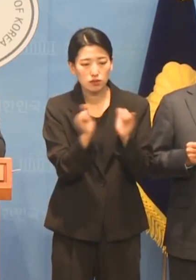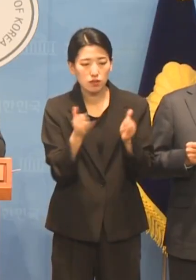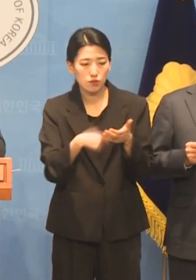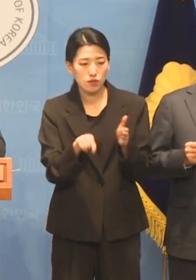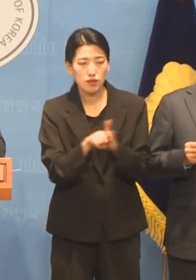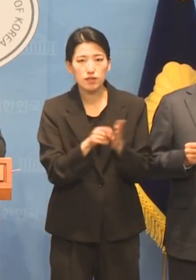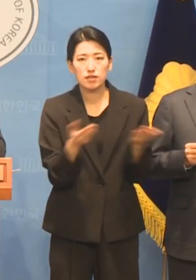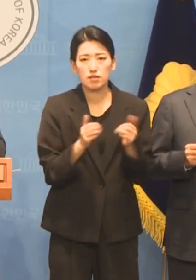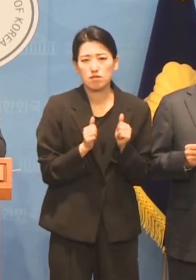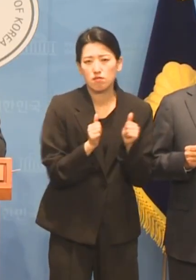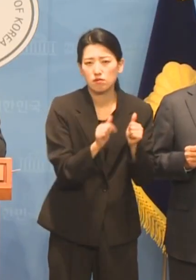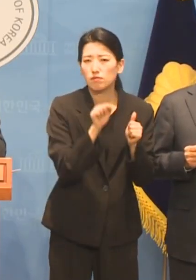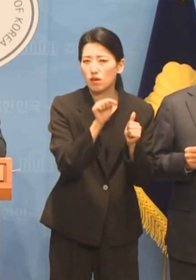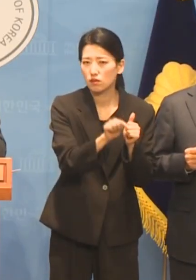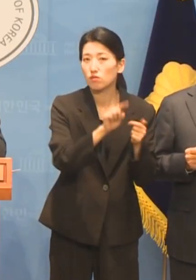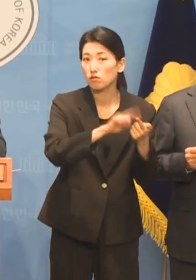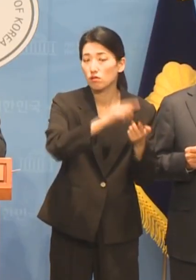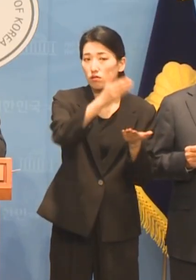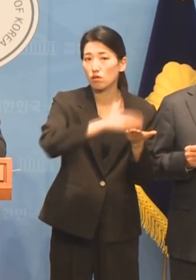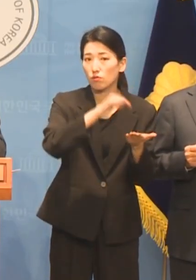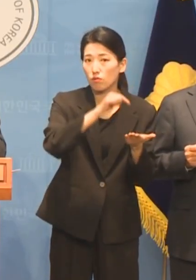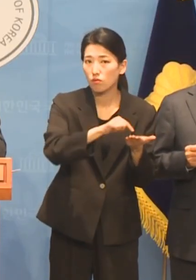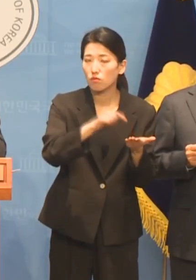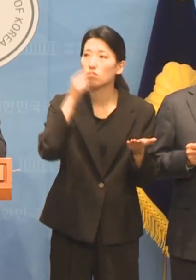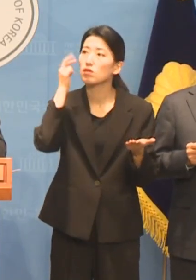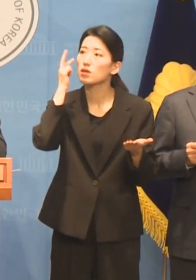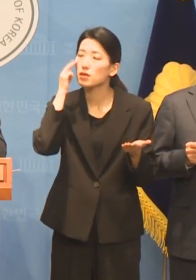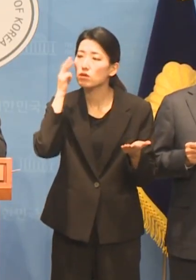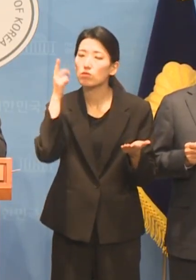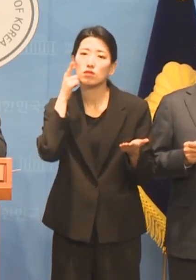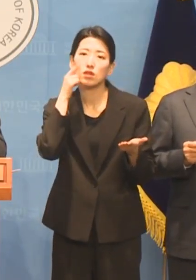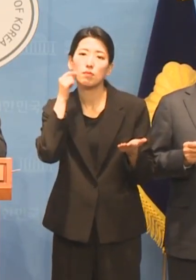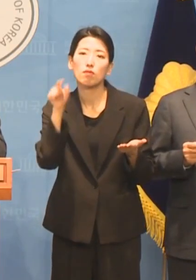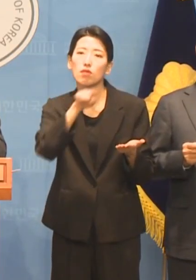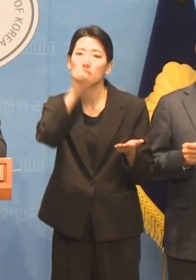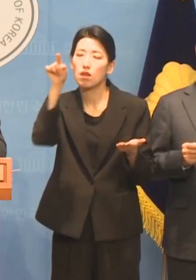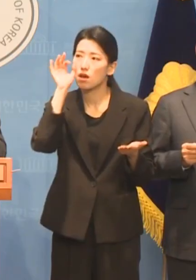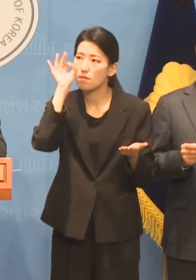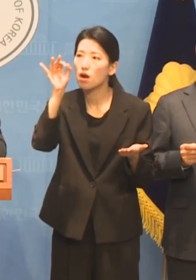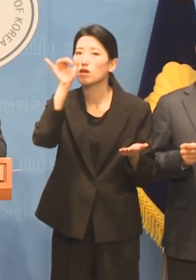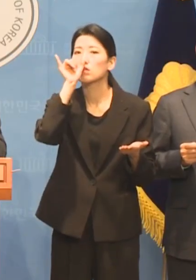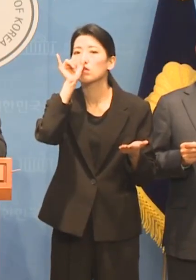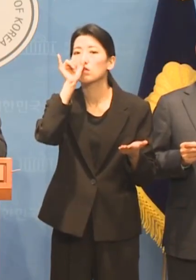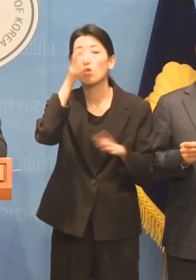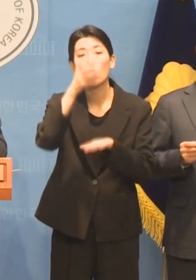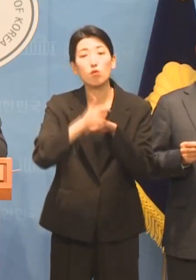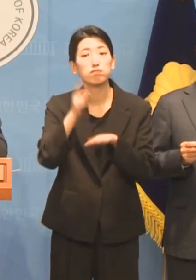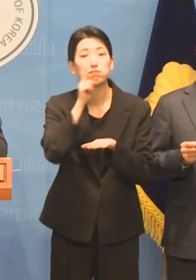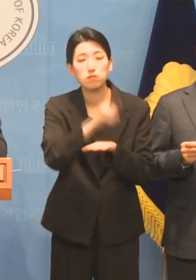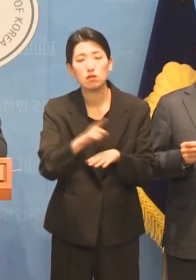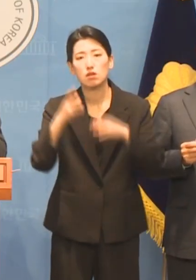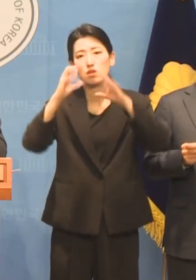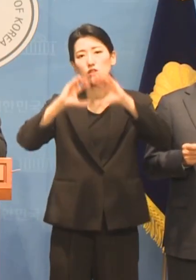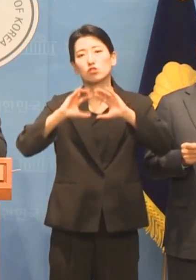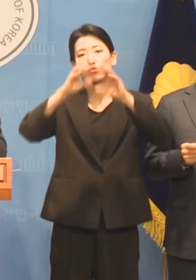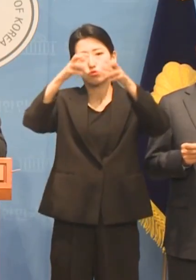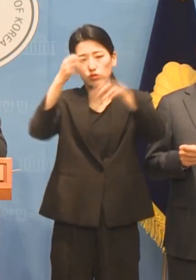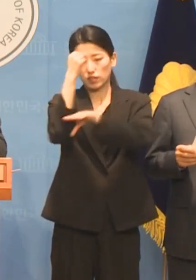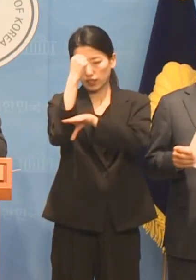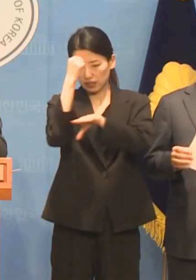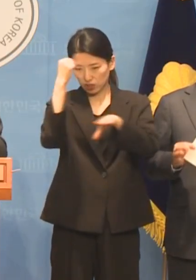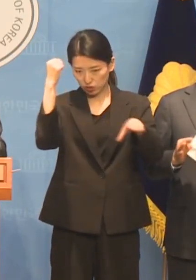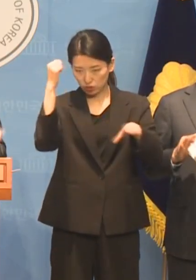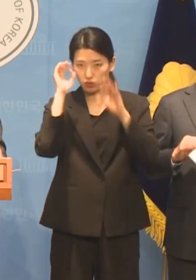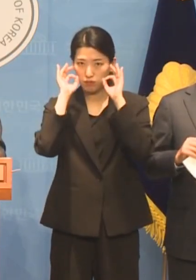미국이나 영국이나 다른 나라의 입법 내 일본의 사례를 이야기를 하고 있습니다. 이게 글로벌 스탠다드다라는 이야기를 분명히 하고 있습니다. 유연이